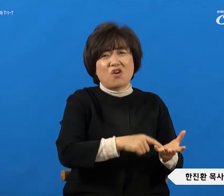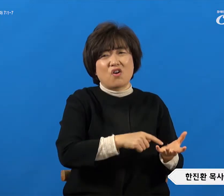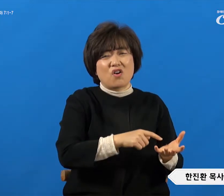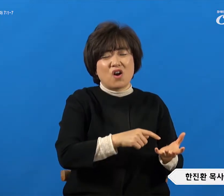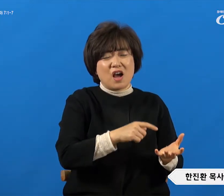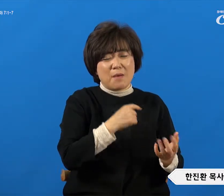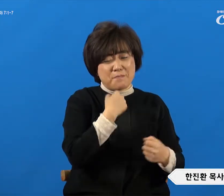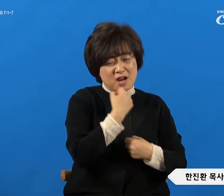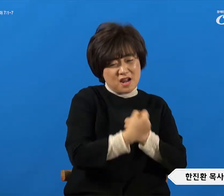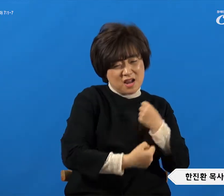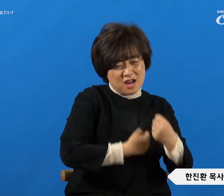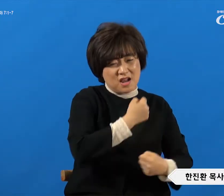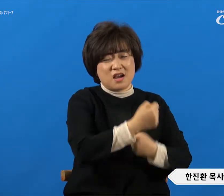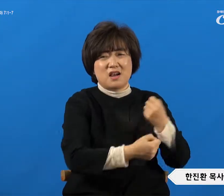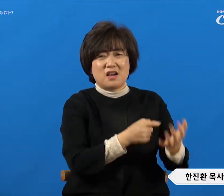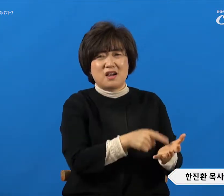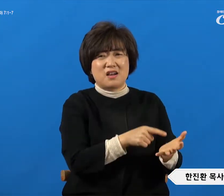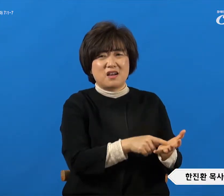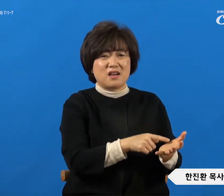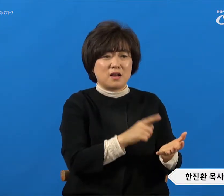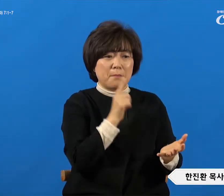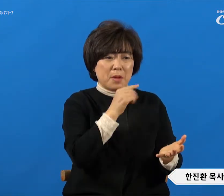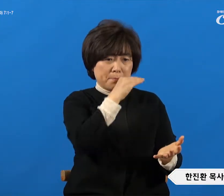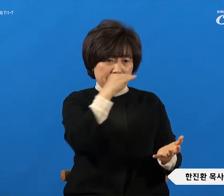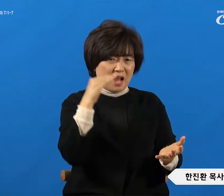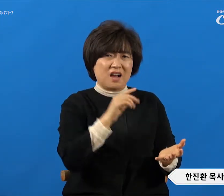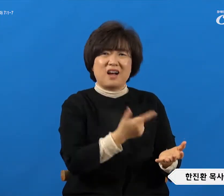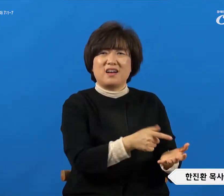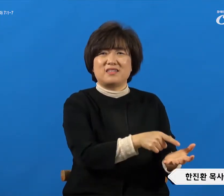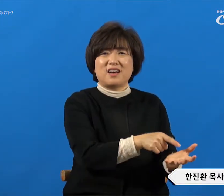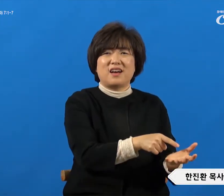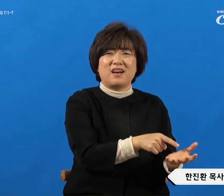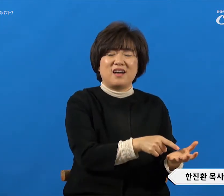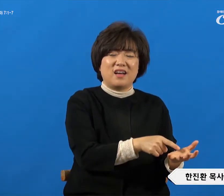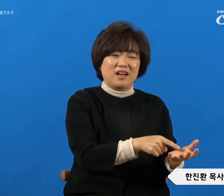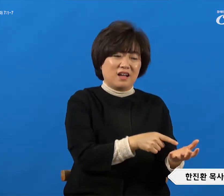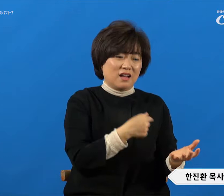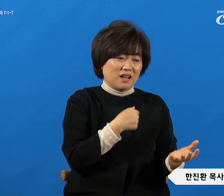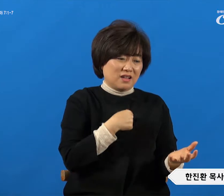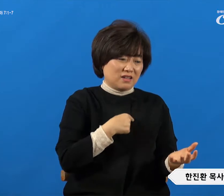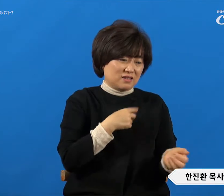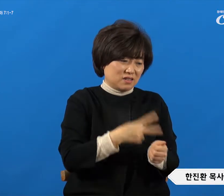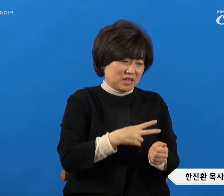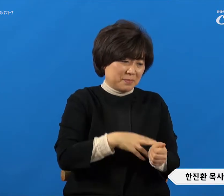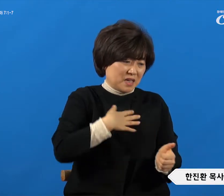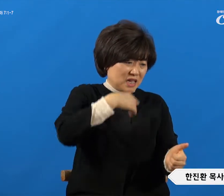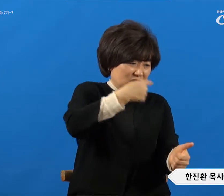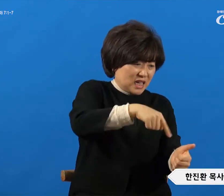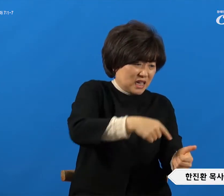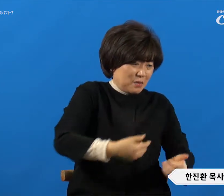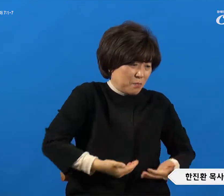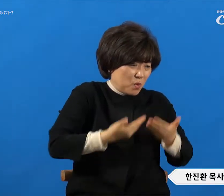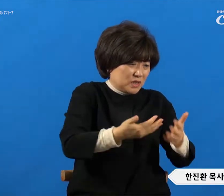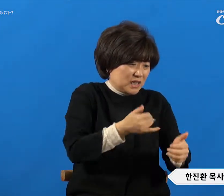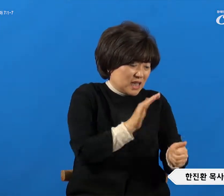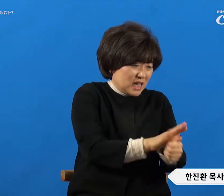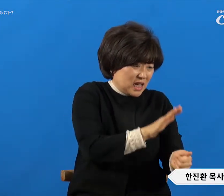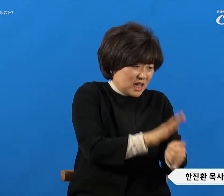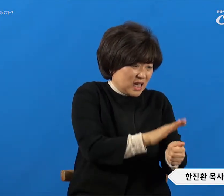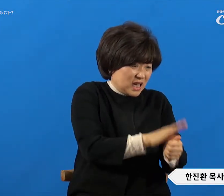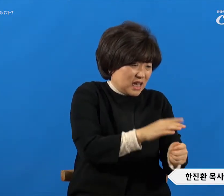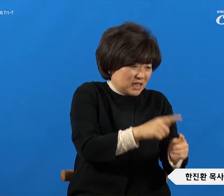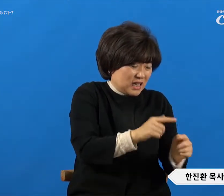그냥 함부로 하고 변화도 되지 않고, 그래서 가르치는 이 선생님들, 봉사자들이